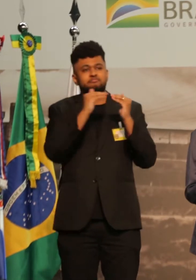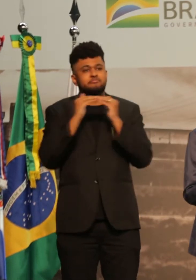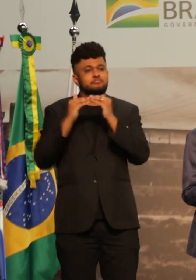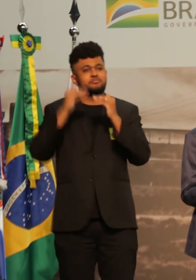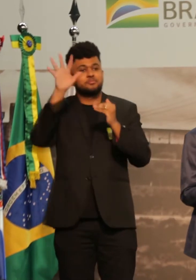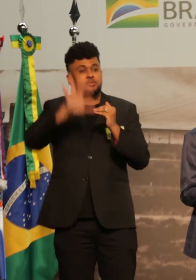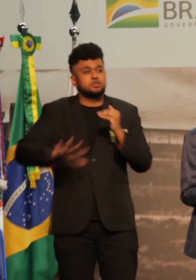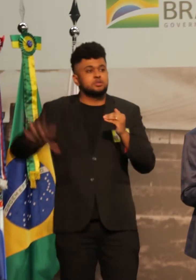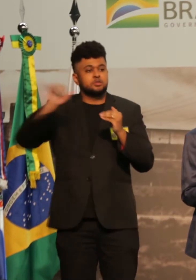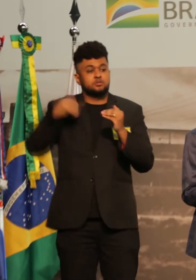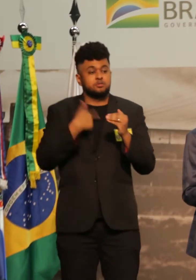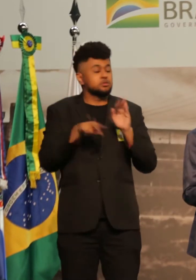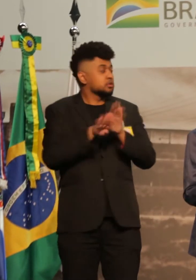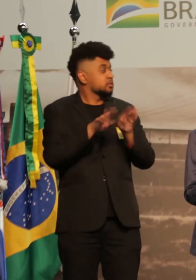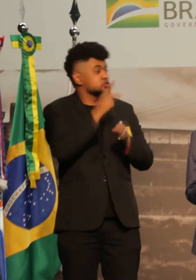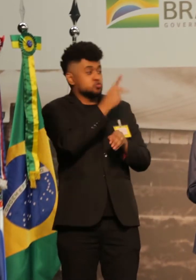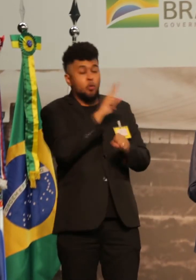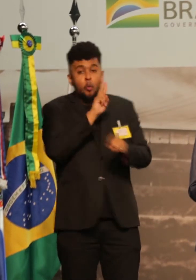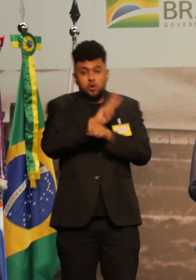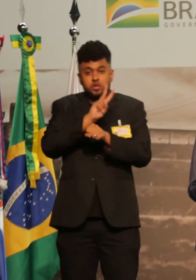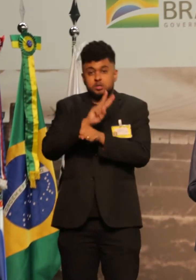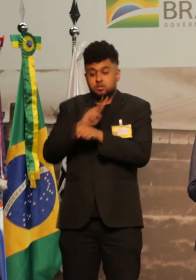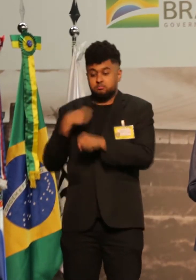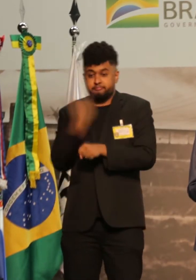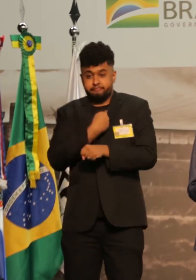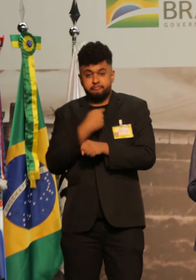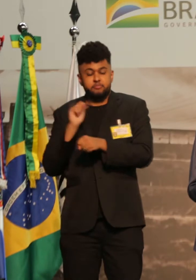seguindo a orientação do senhor presidente Bolsonaro,